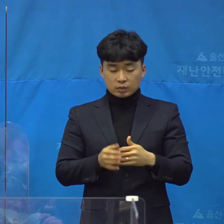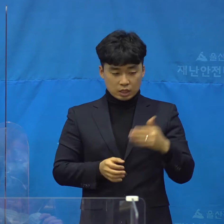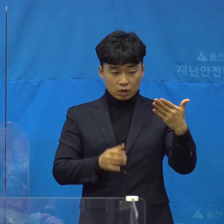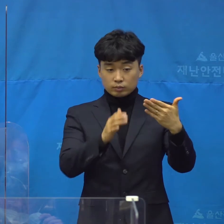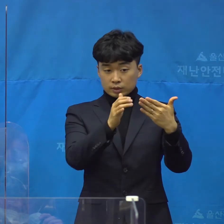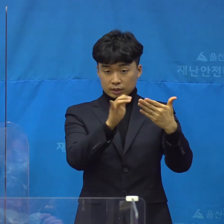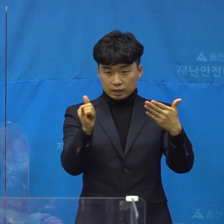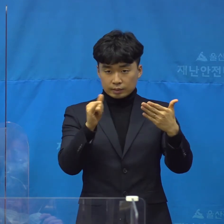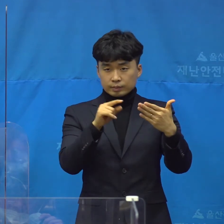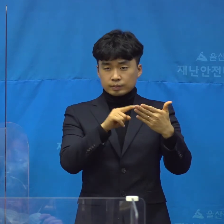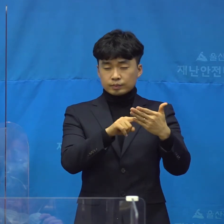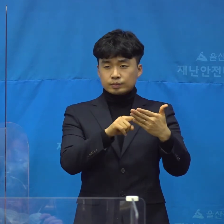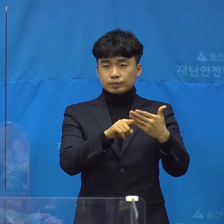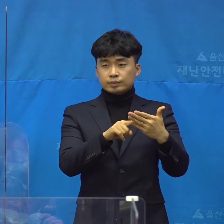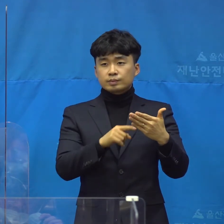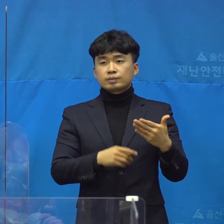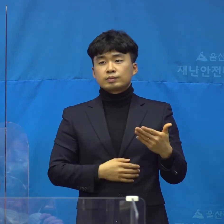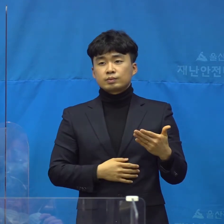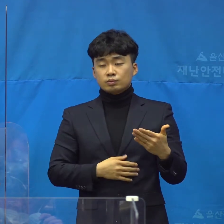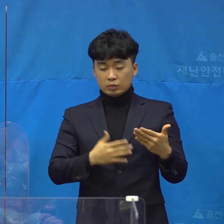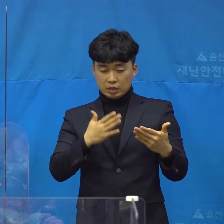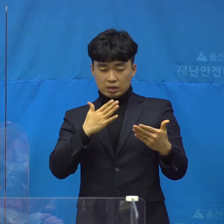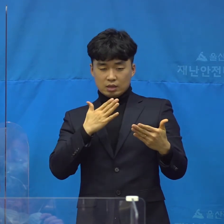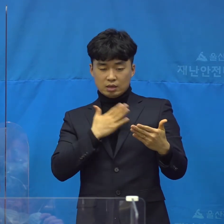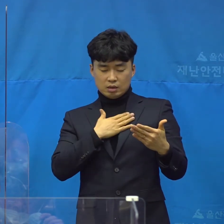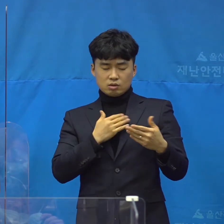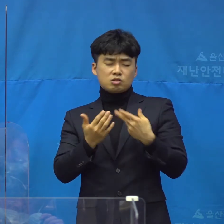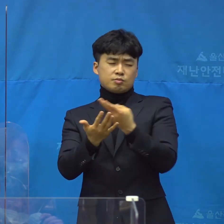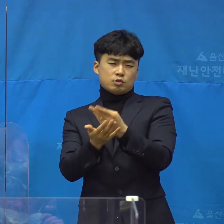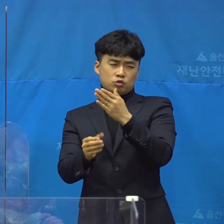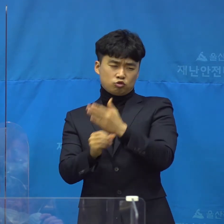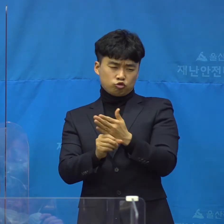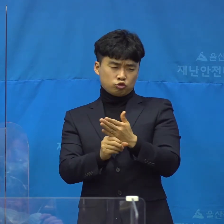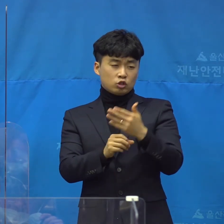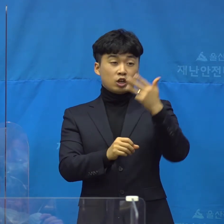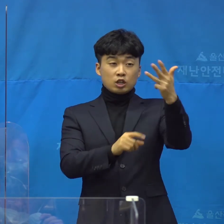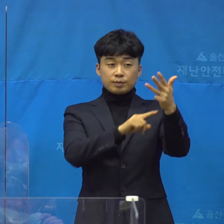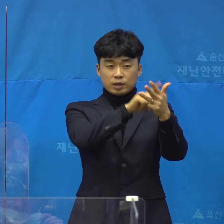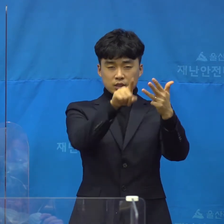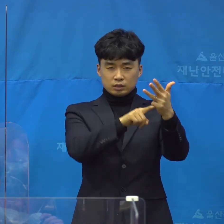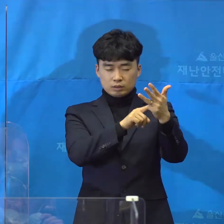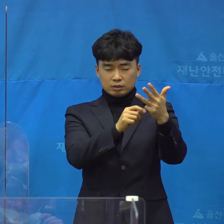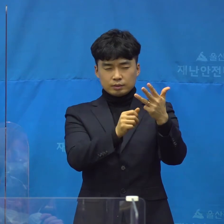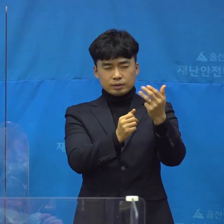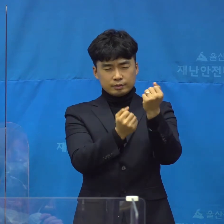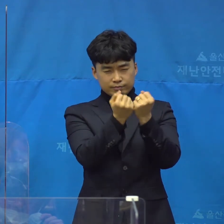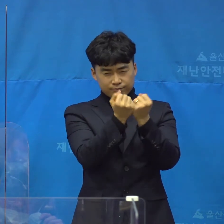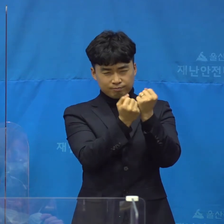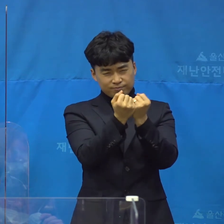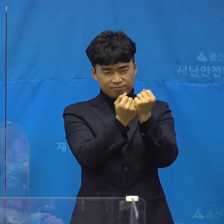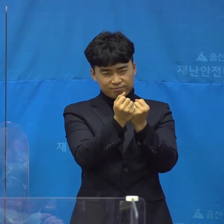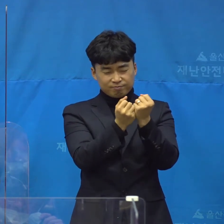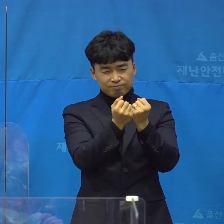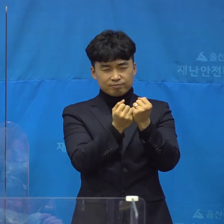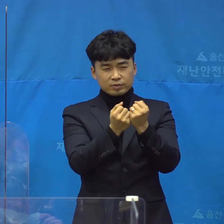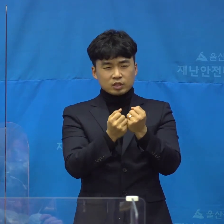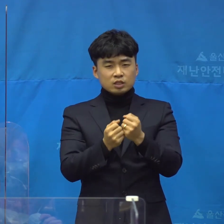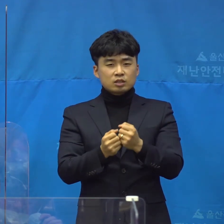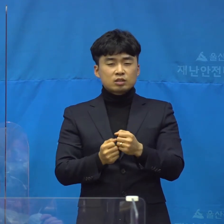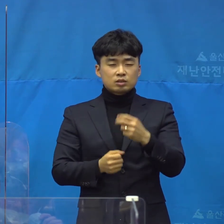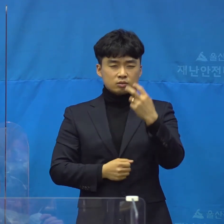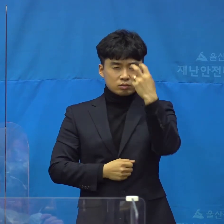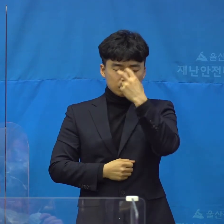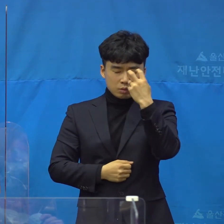그 9명에 대해서 본인은 이제 입원 중이니까 불가능하고 8명에 대해서 저희들이 설득을 해서 검사를